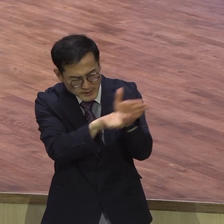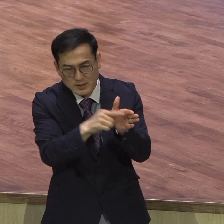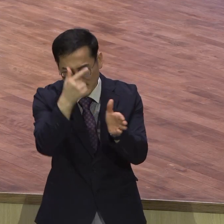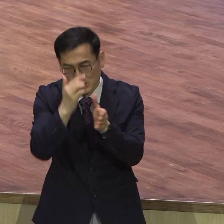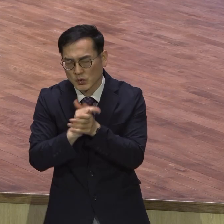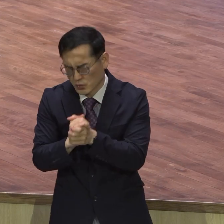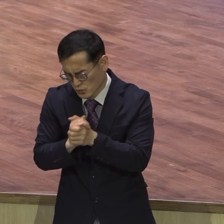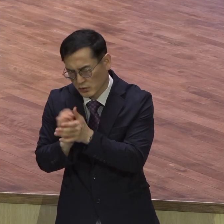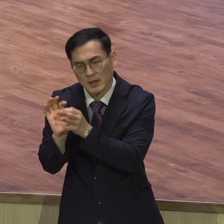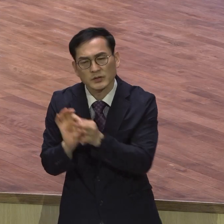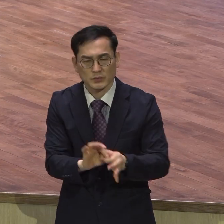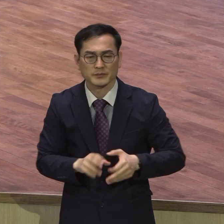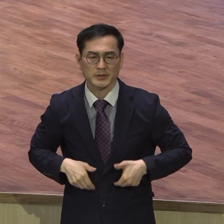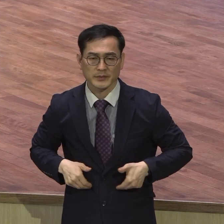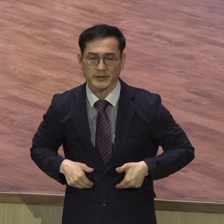돼요.